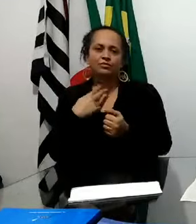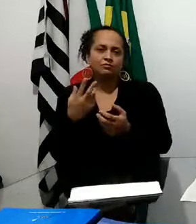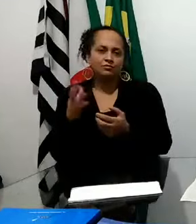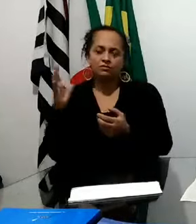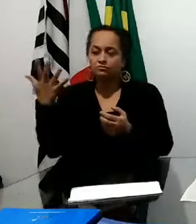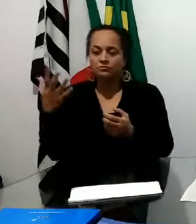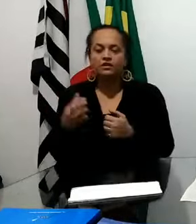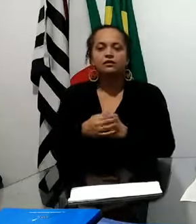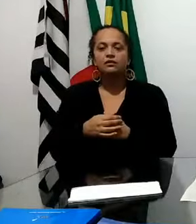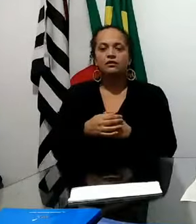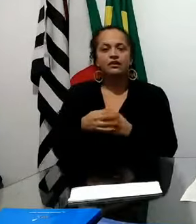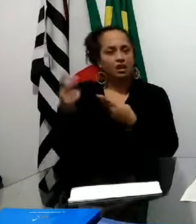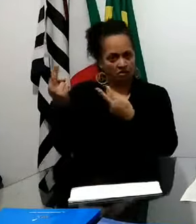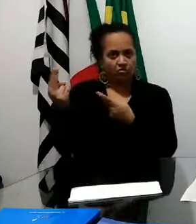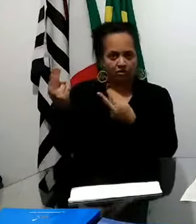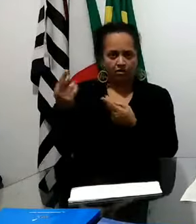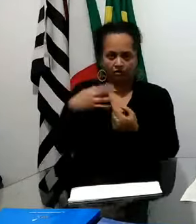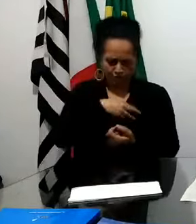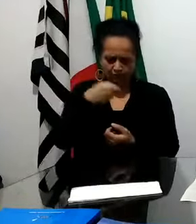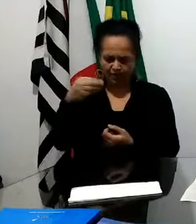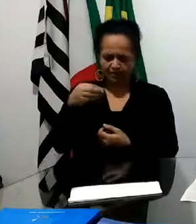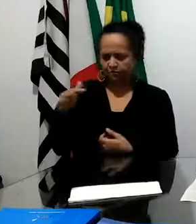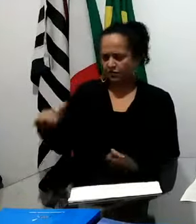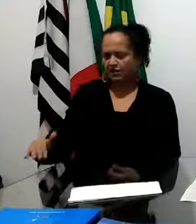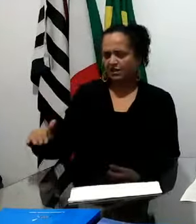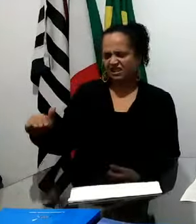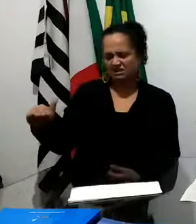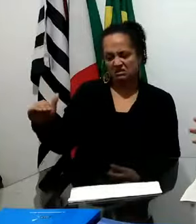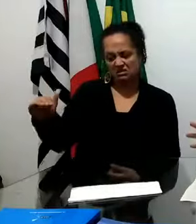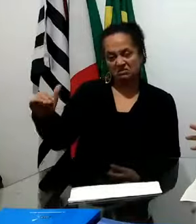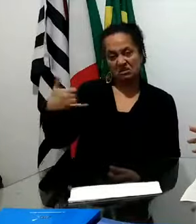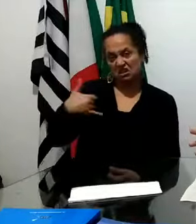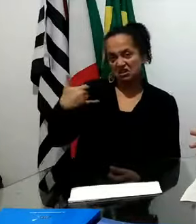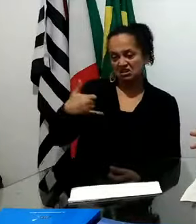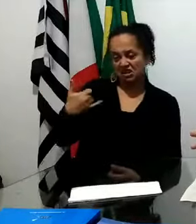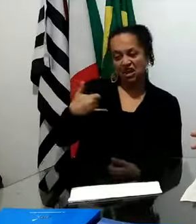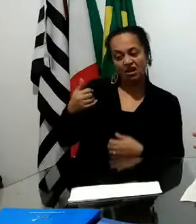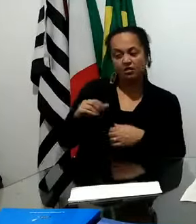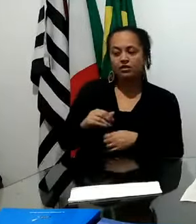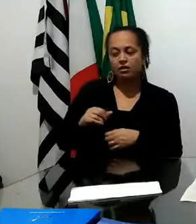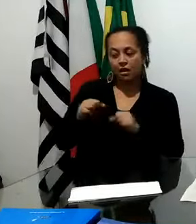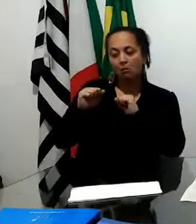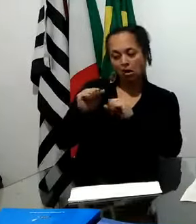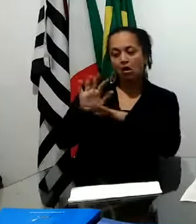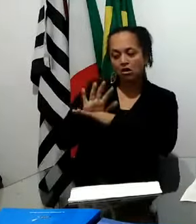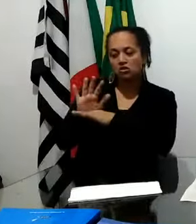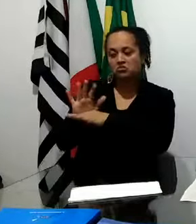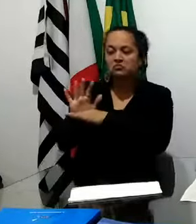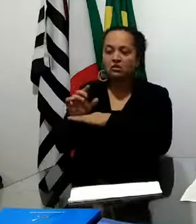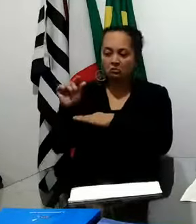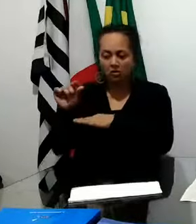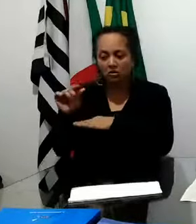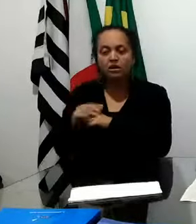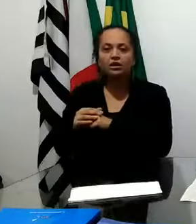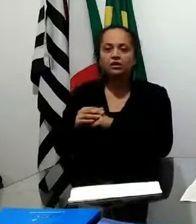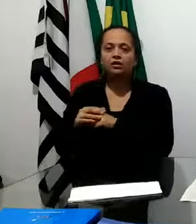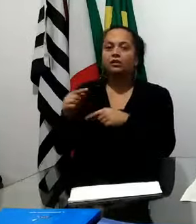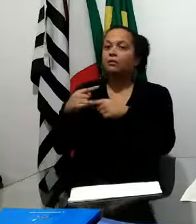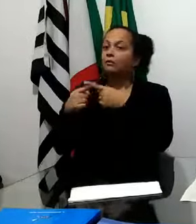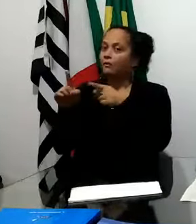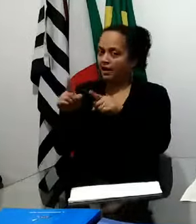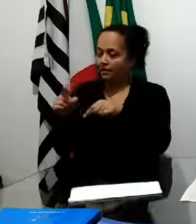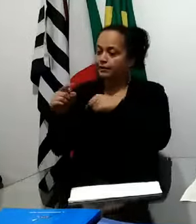gente faz com nossos filhos? Os nossos filhos até uma certa idade a gente dá algumas tarefas para eles, mas tarefas com mais responsabilidades a